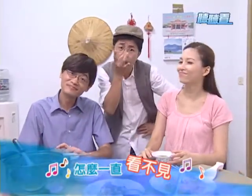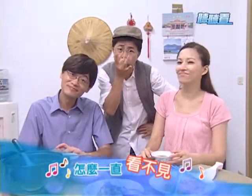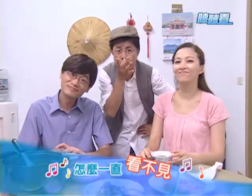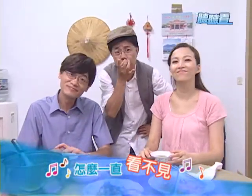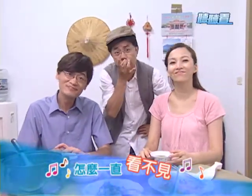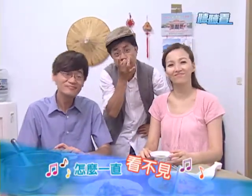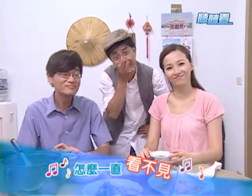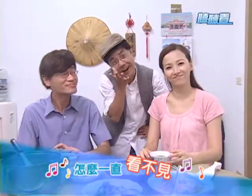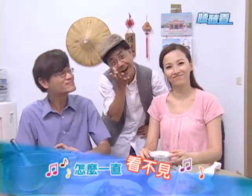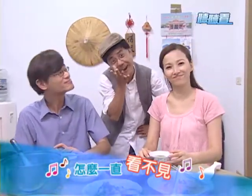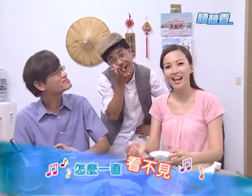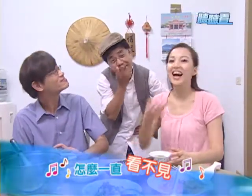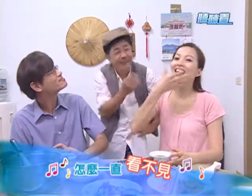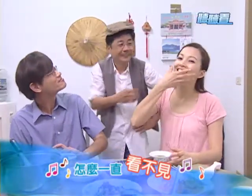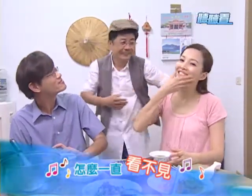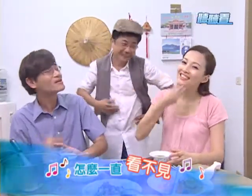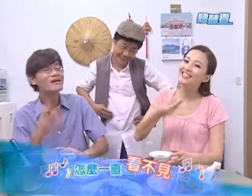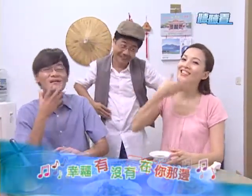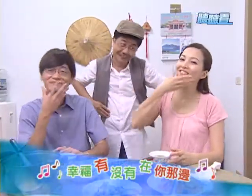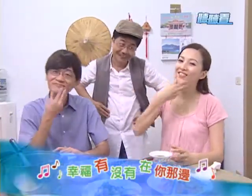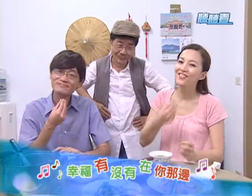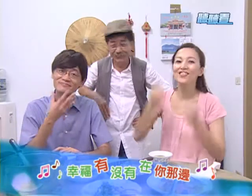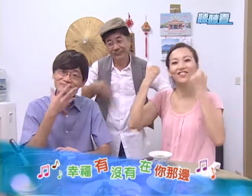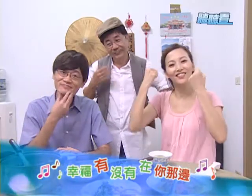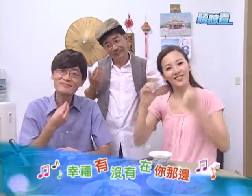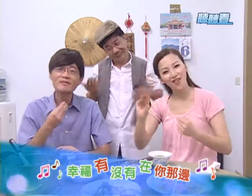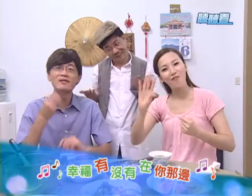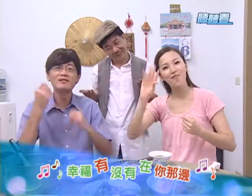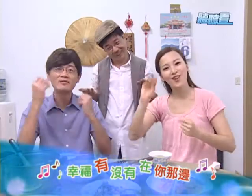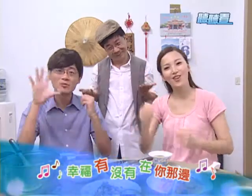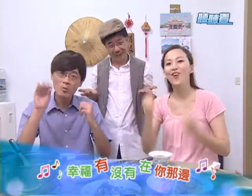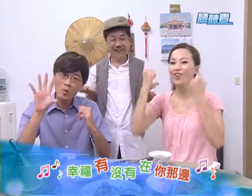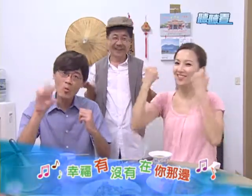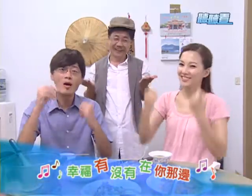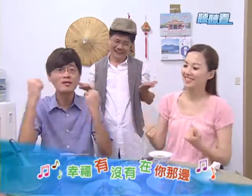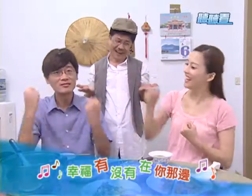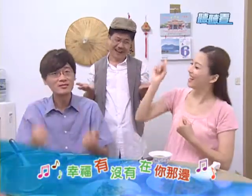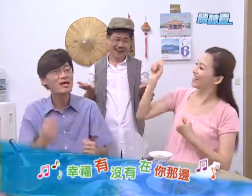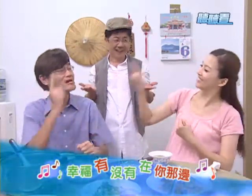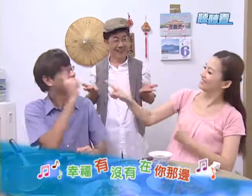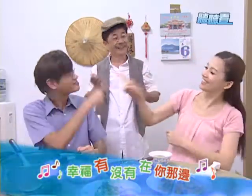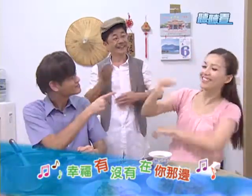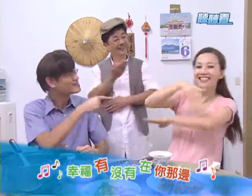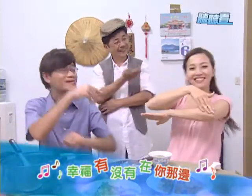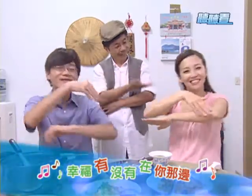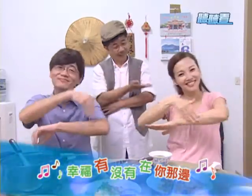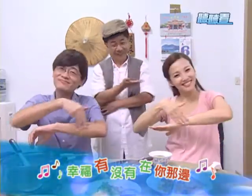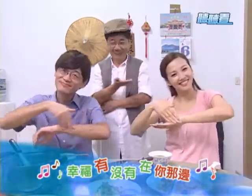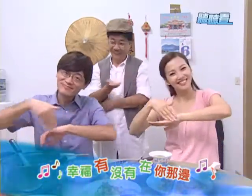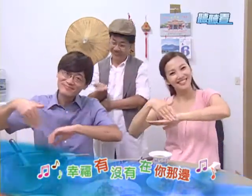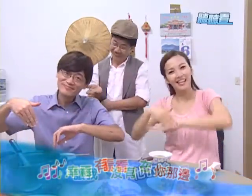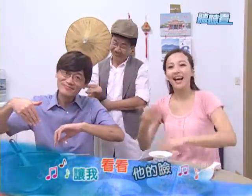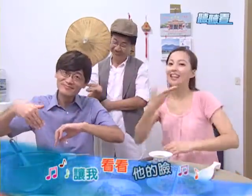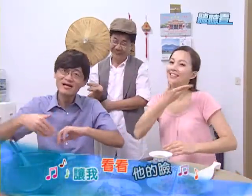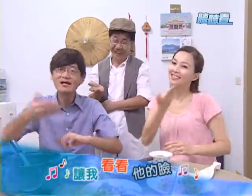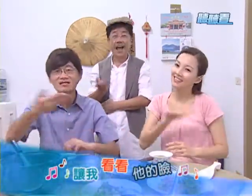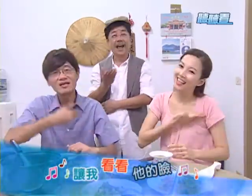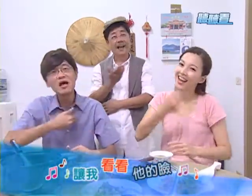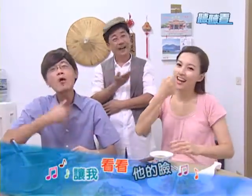不见？ 幸福有没有在你那边？让我